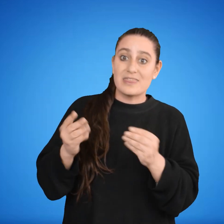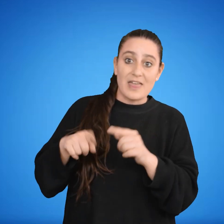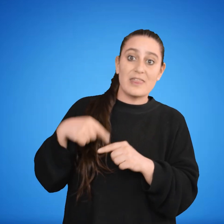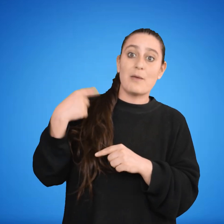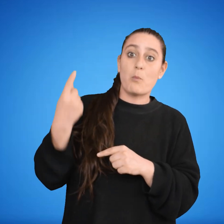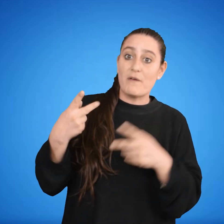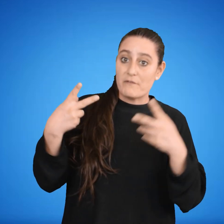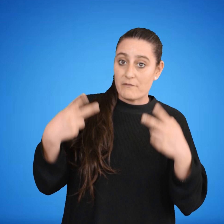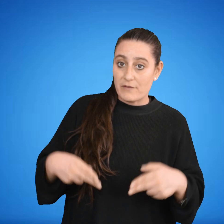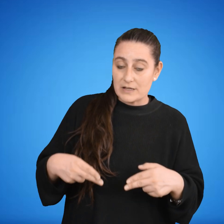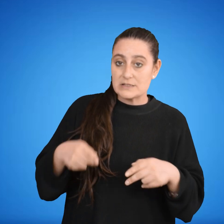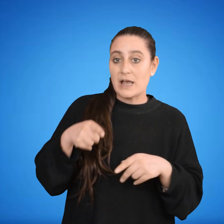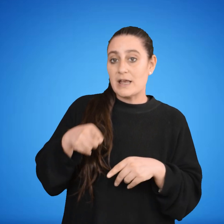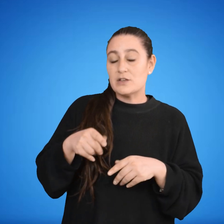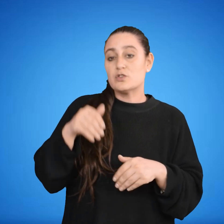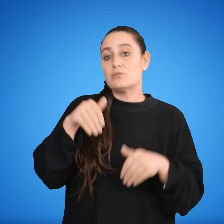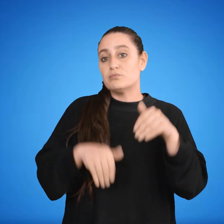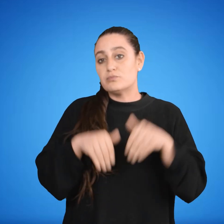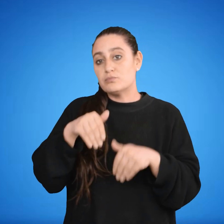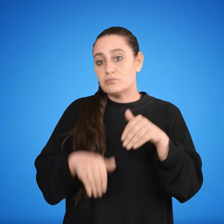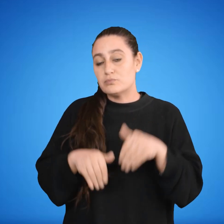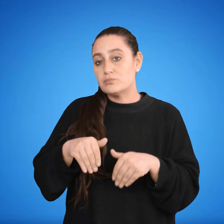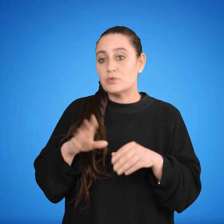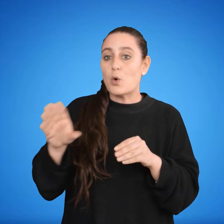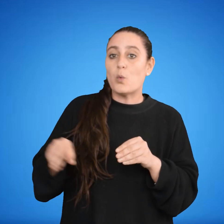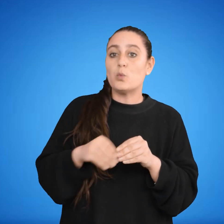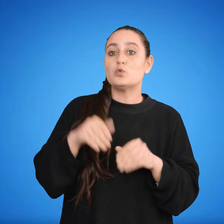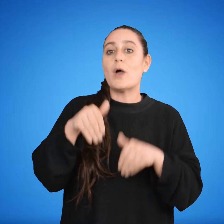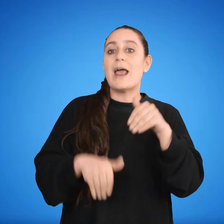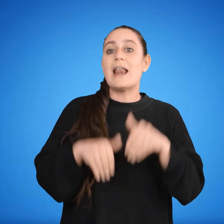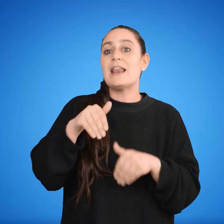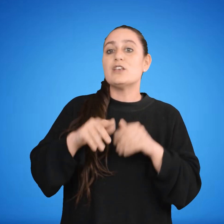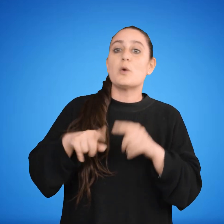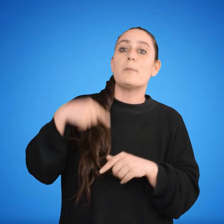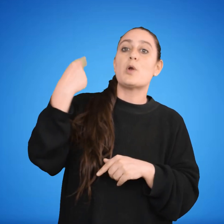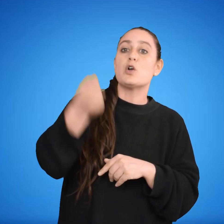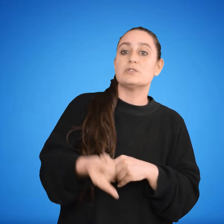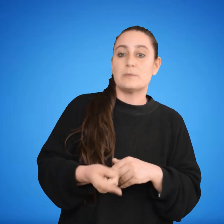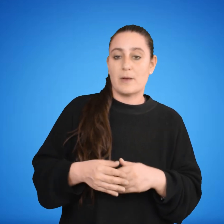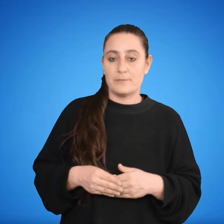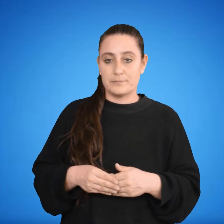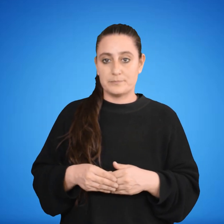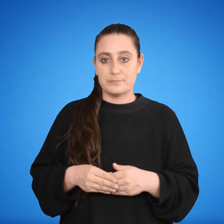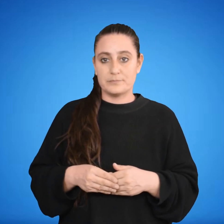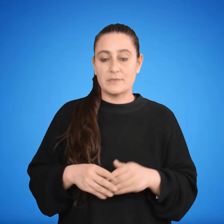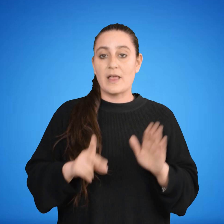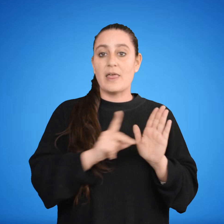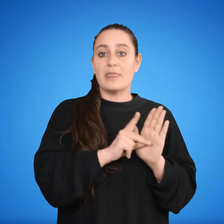tales términos, se someterán al plebiscito conjuntamente con las elecciones subsiguientes. D. La